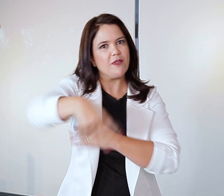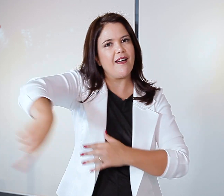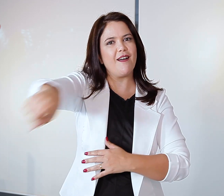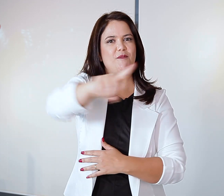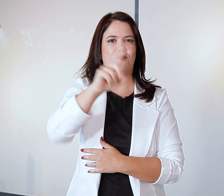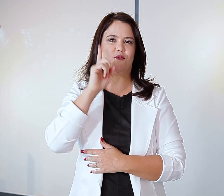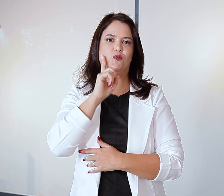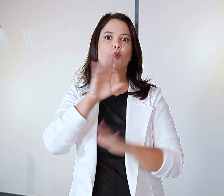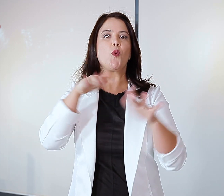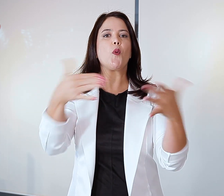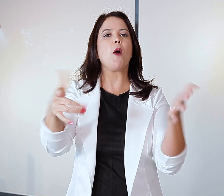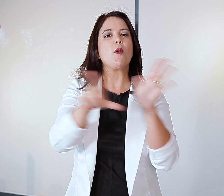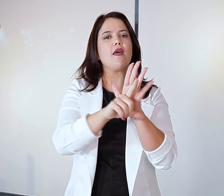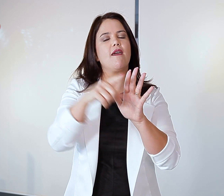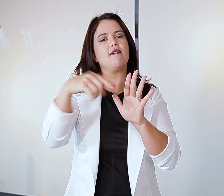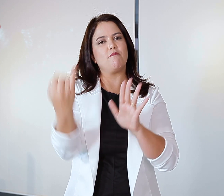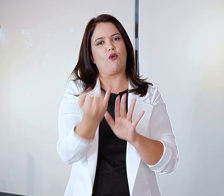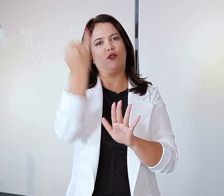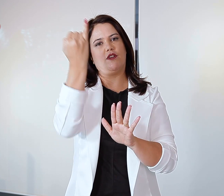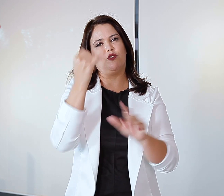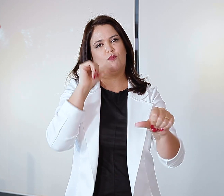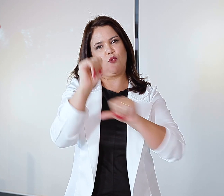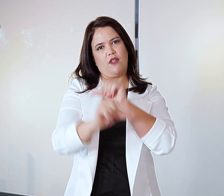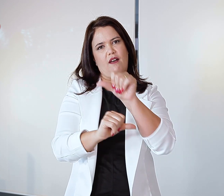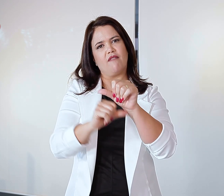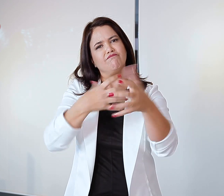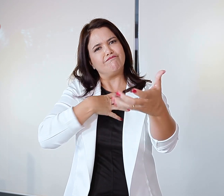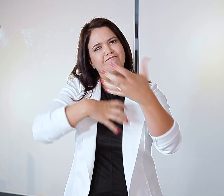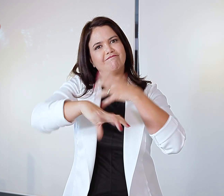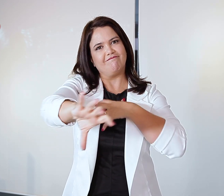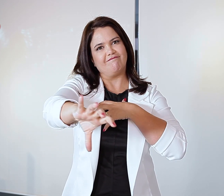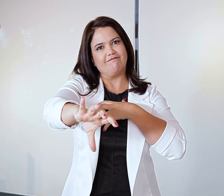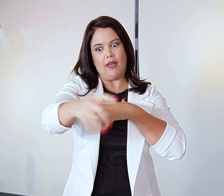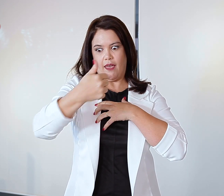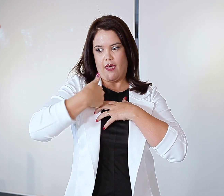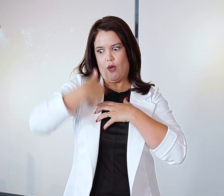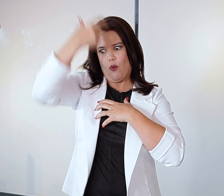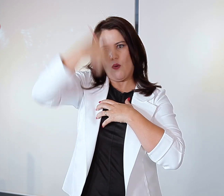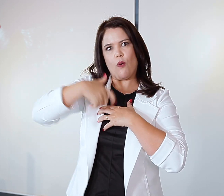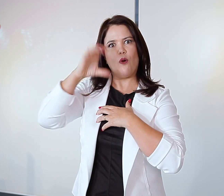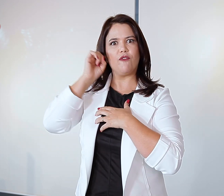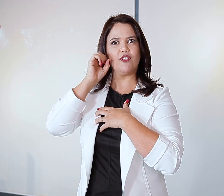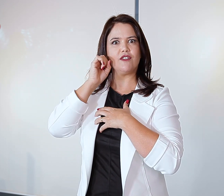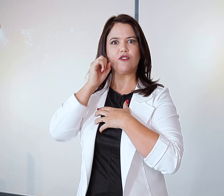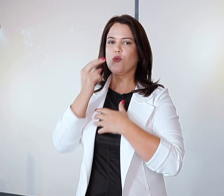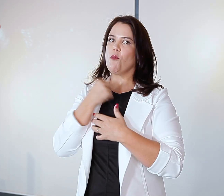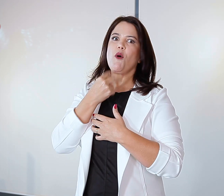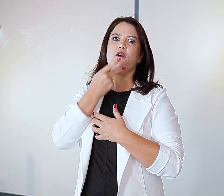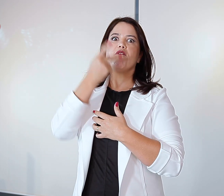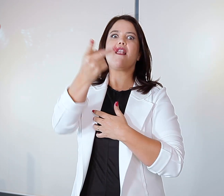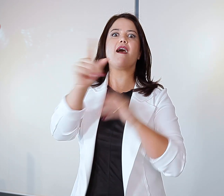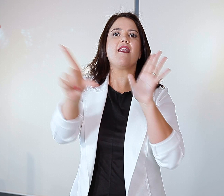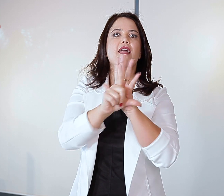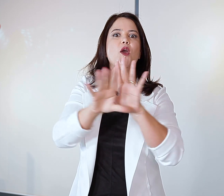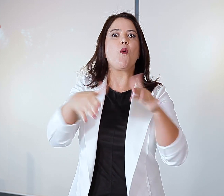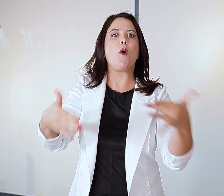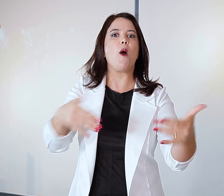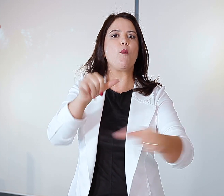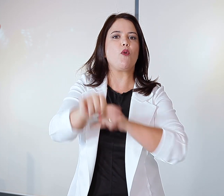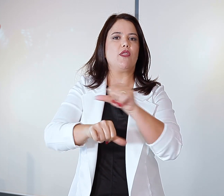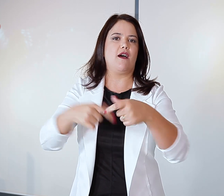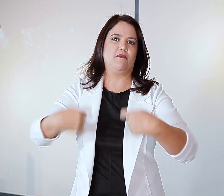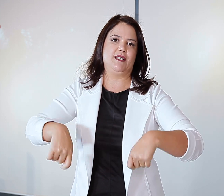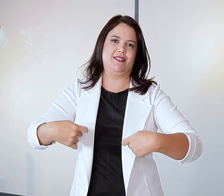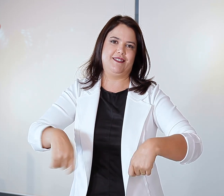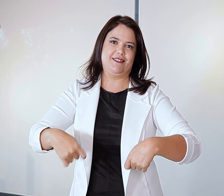pessoa surda qual é a importância de alterar a lei. Então tem uma fala muito importante dentro dos direitos humanos que é nada sobre nós sem